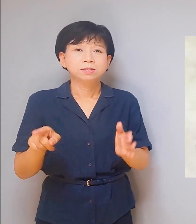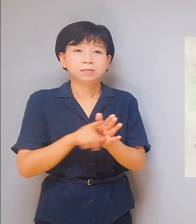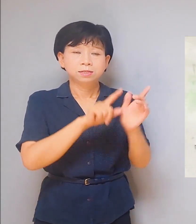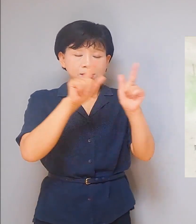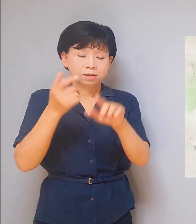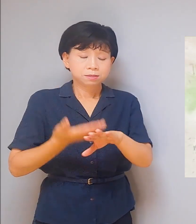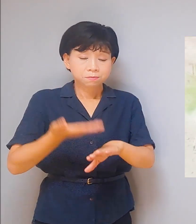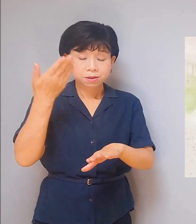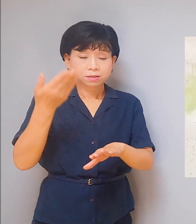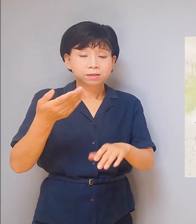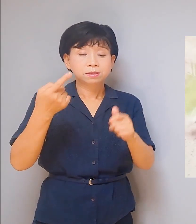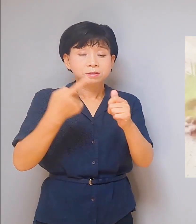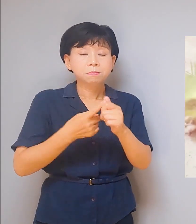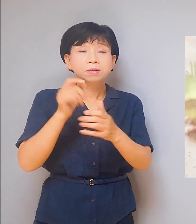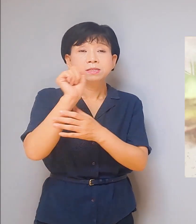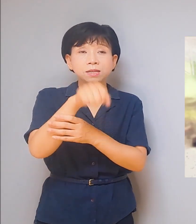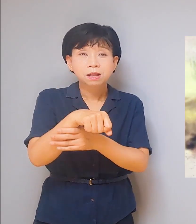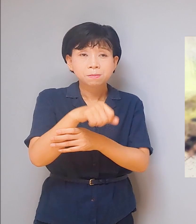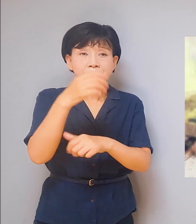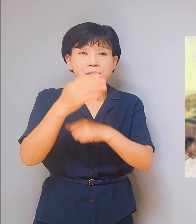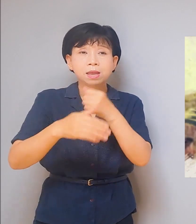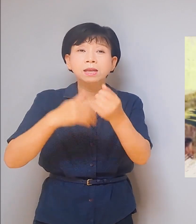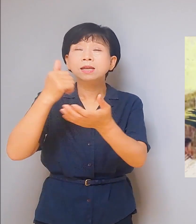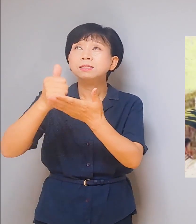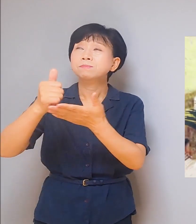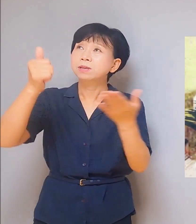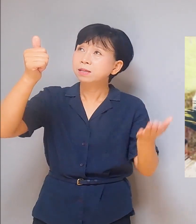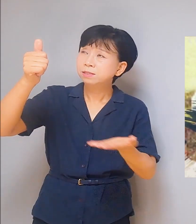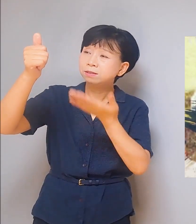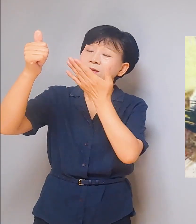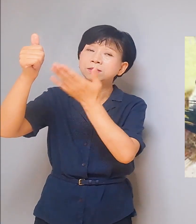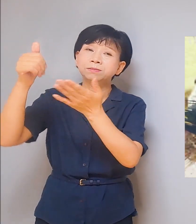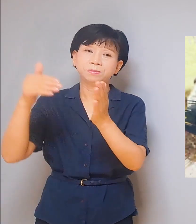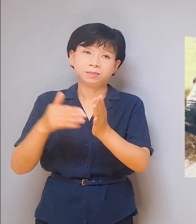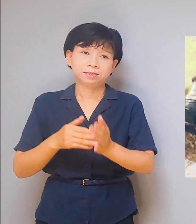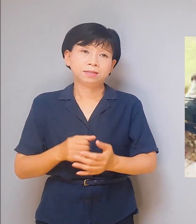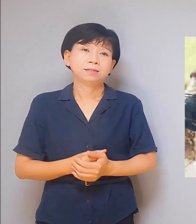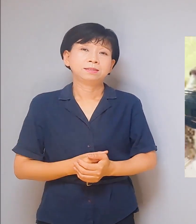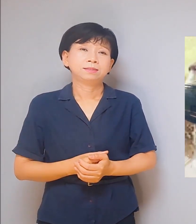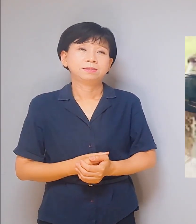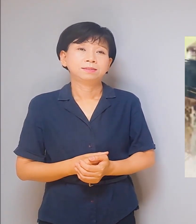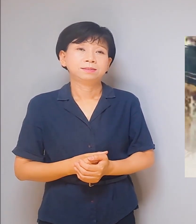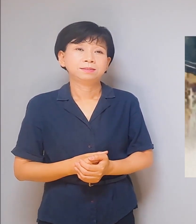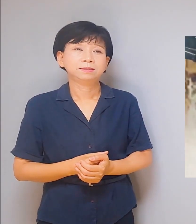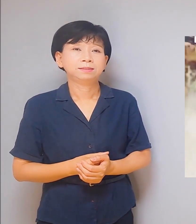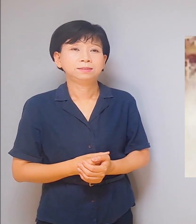신앙의 선배들은 첫 열매를 다시 주님께 드렸습니다.